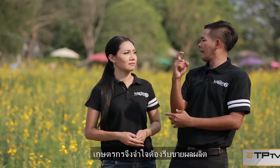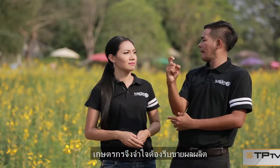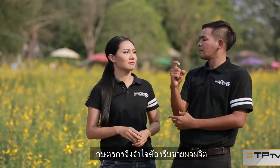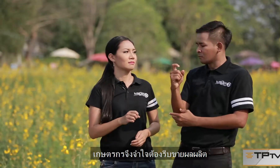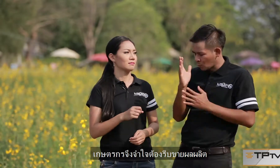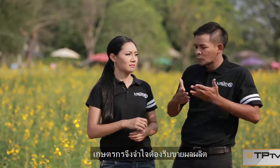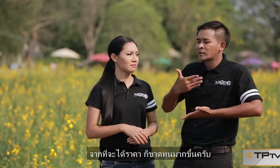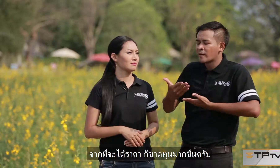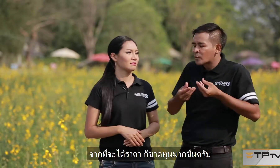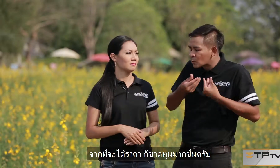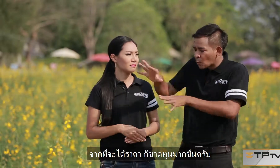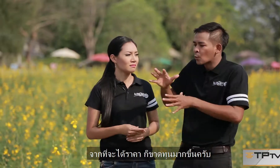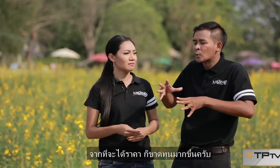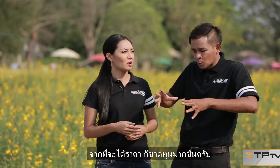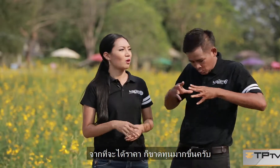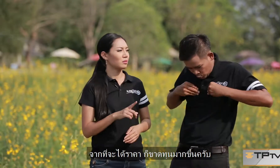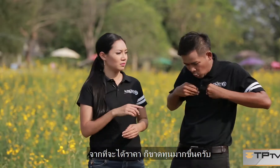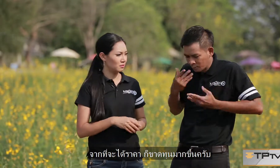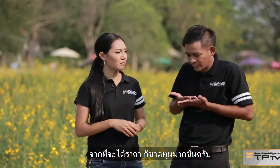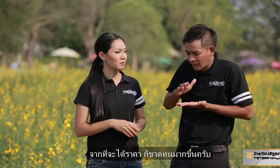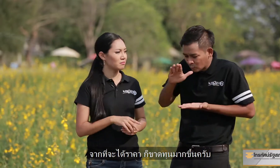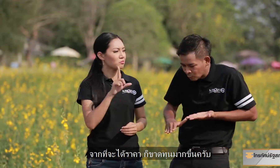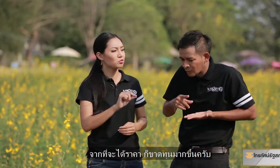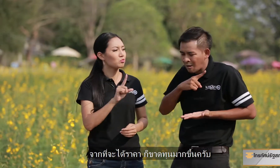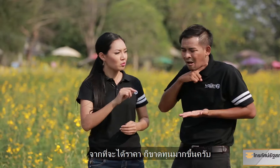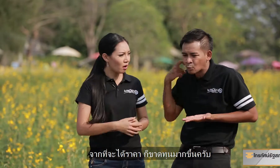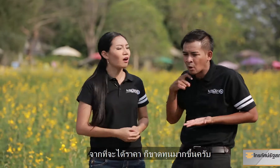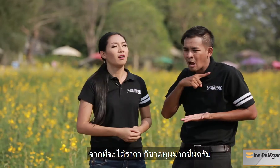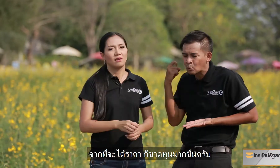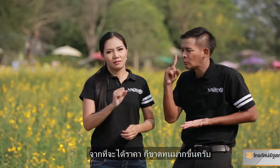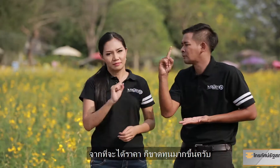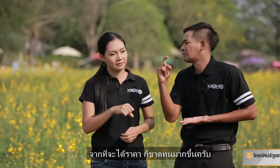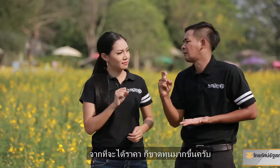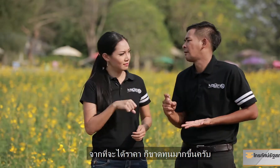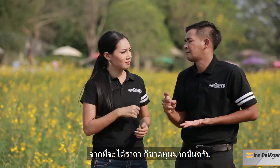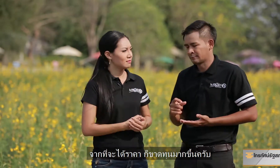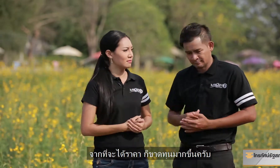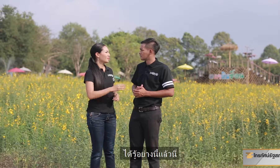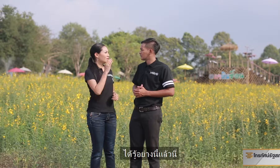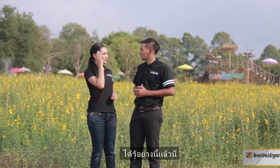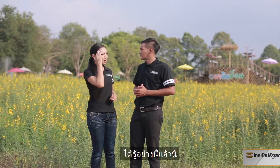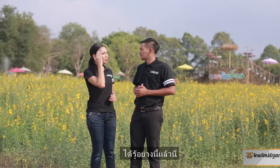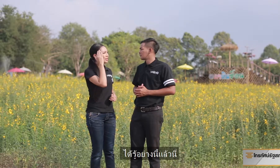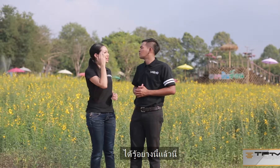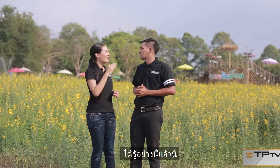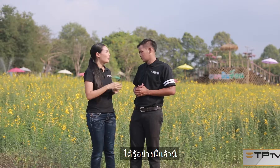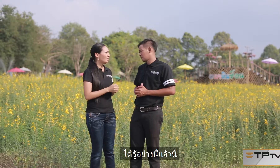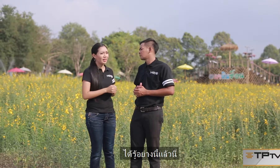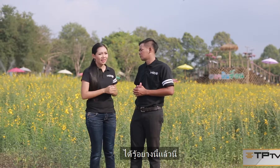ผลผลิตจากที่จะได้ราคาก็ขาดทุนมากขึ้นครับ ได้รู้อย่างนี้แล้วเนี่ยเก